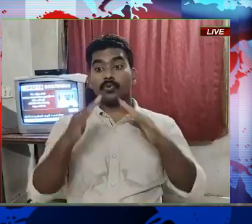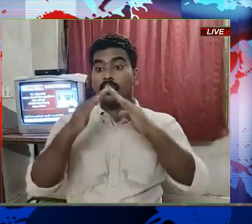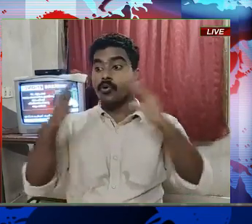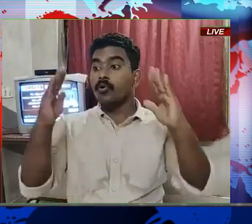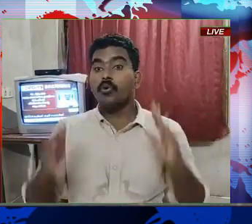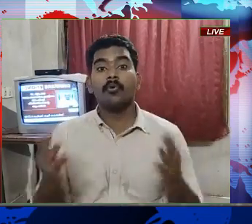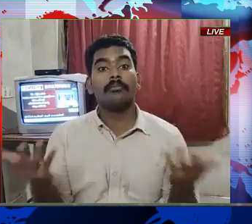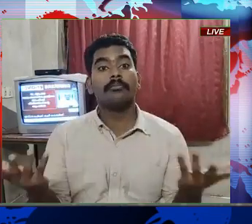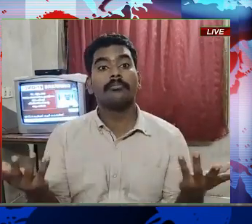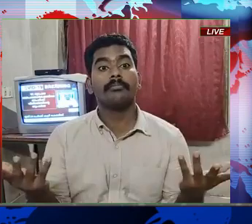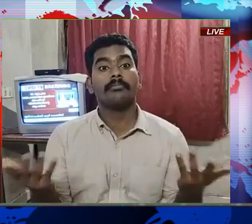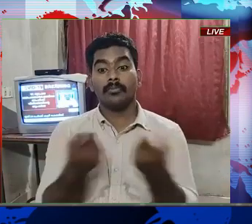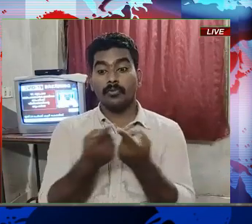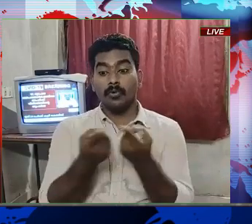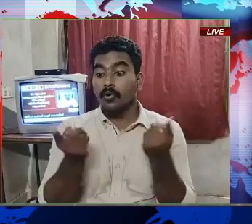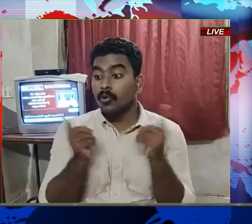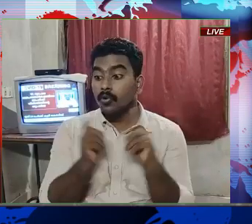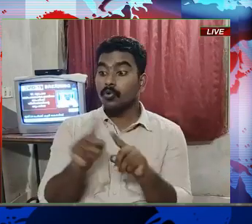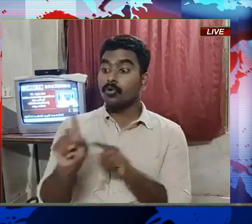ക്രമീകരണം ഉണ്ടാക്കേണ്ടതായിട്ടുണ്ട്.